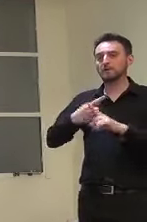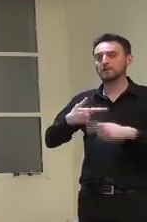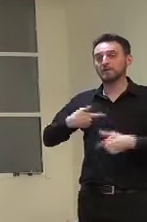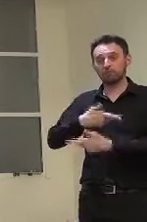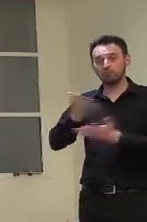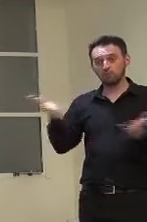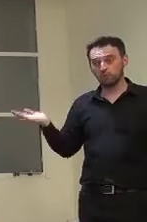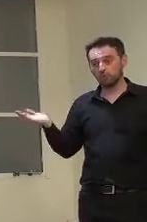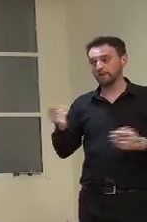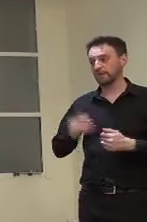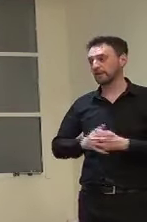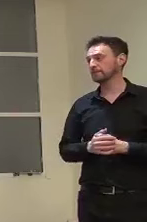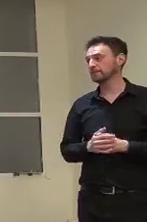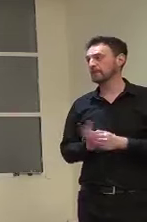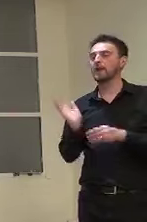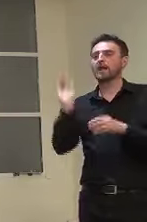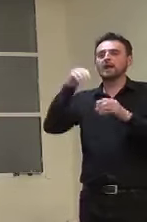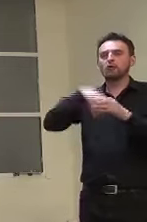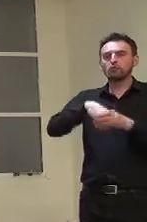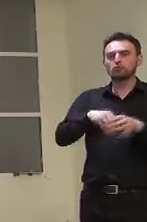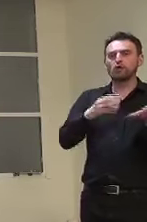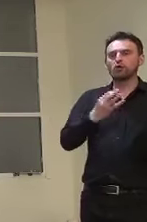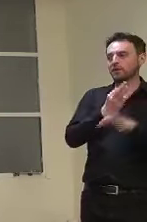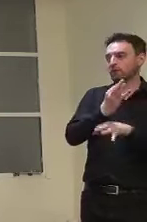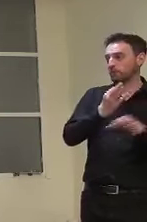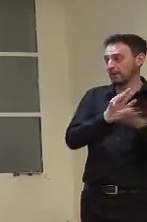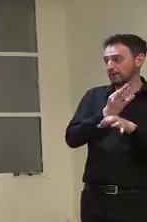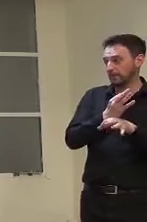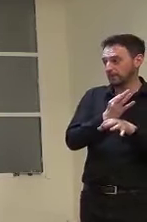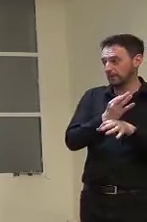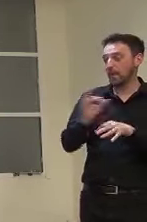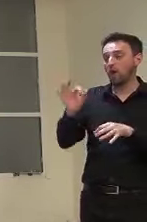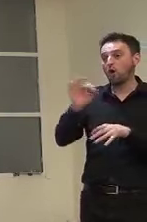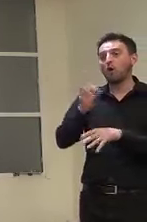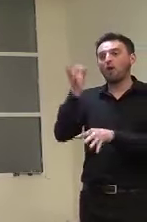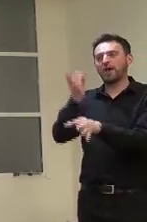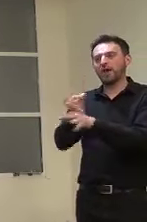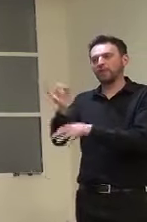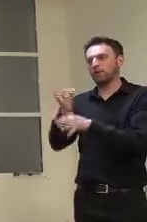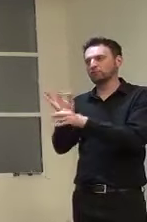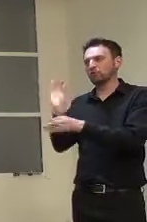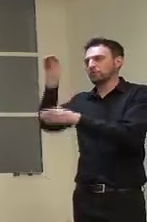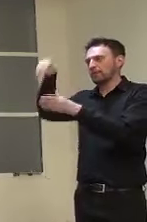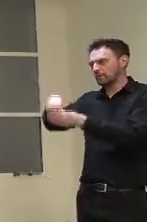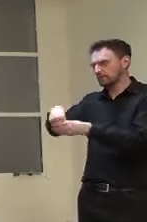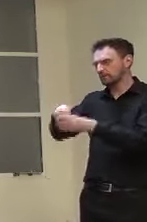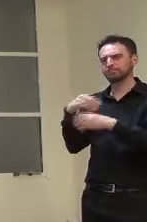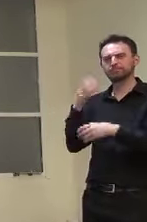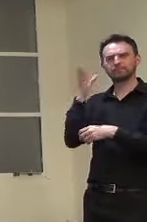la inclusión educativa la educación inclusiva y